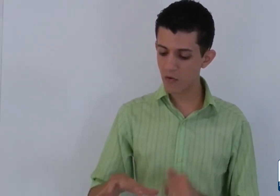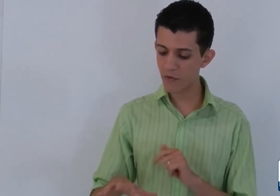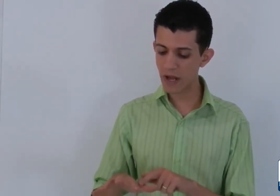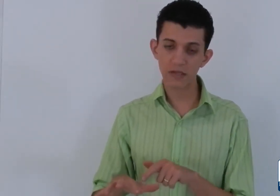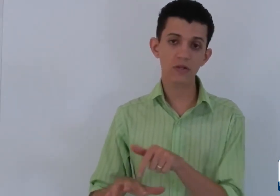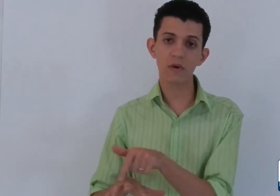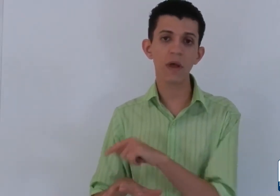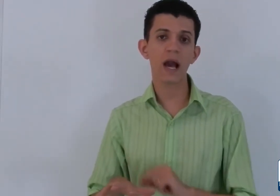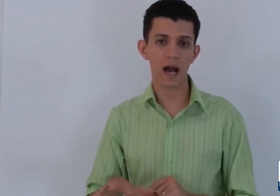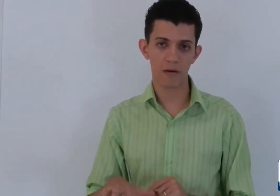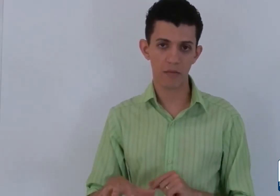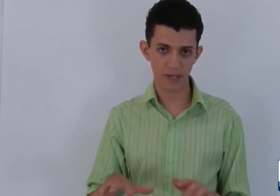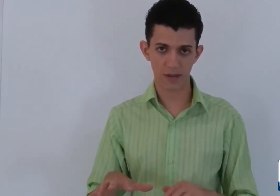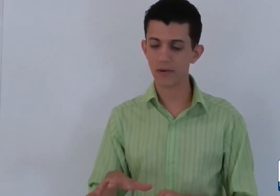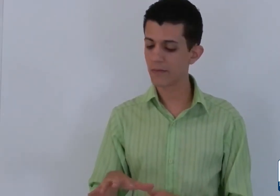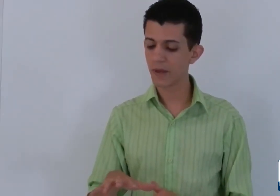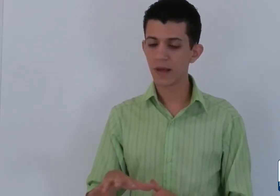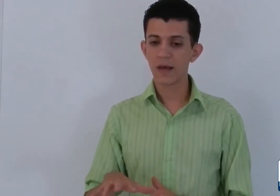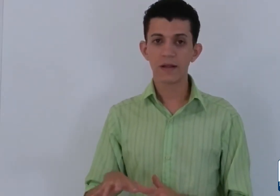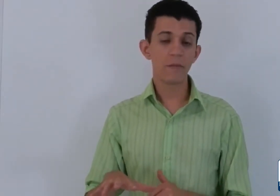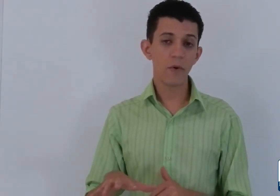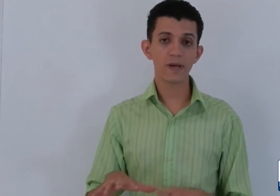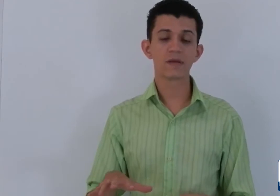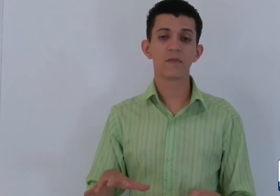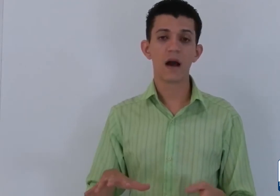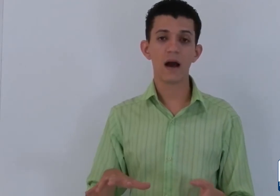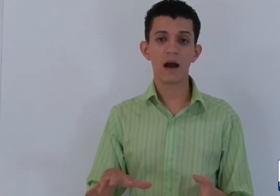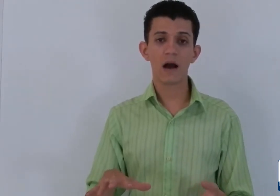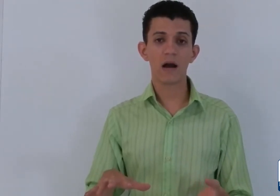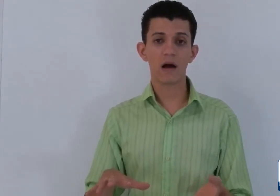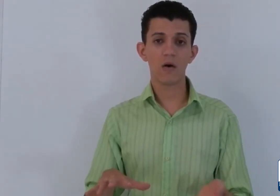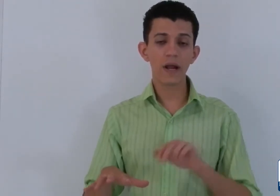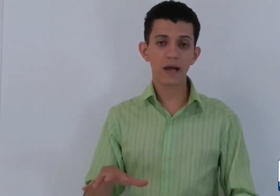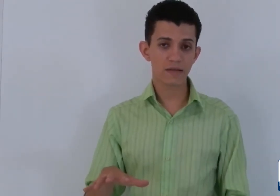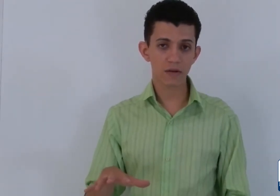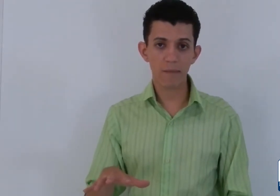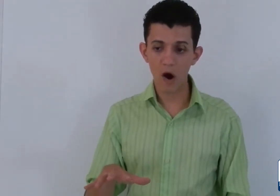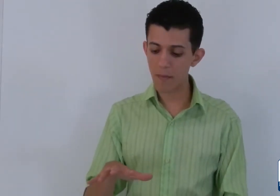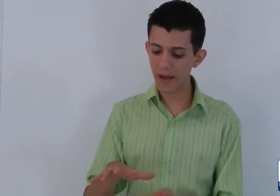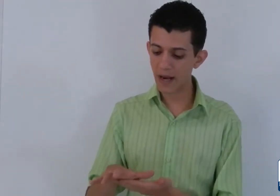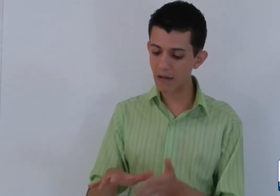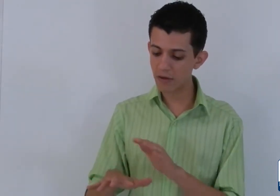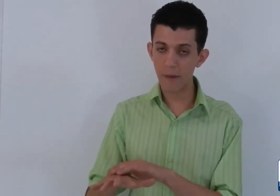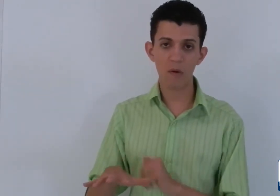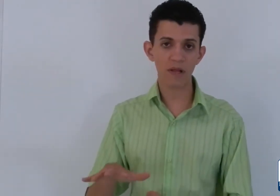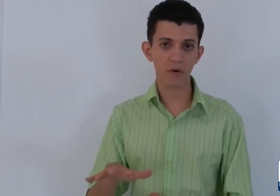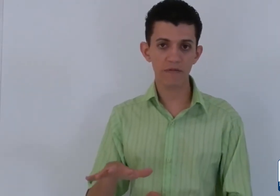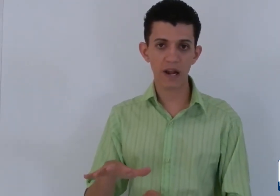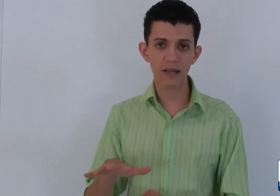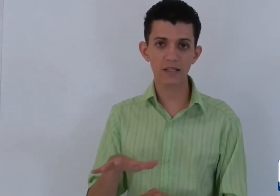configuração de mão em garra, por exemplo. Depois, a orientação da palma, para que lado que a palma da mão está virada, e